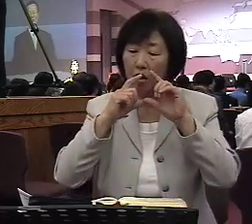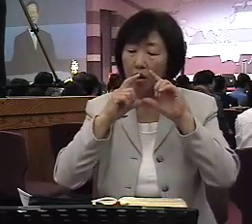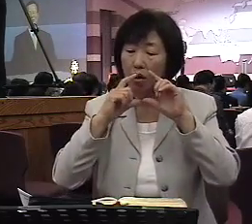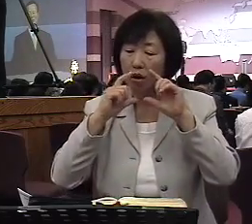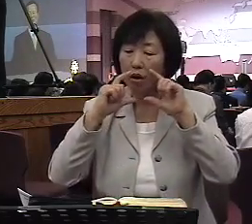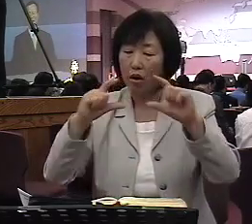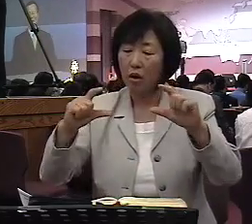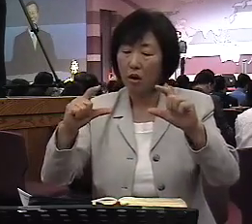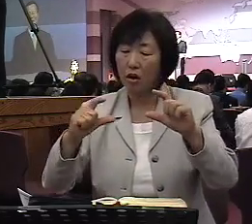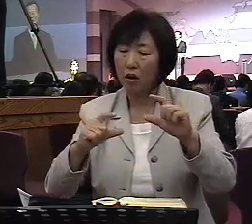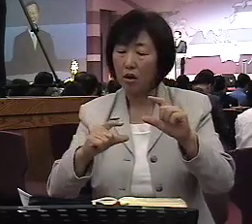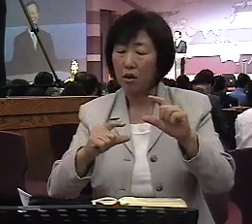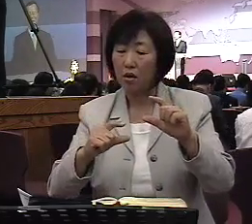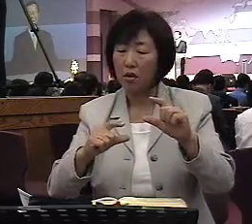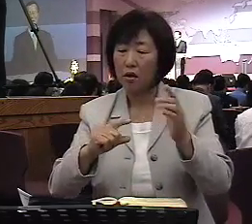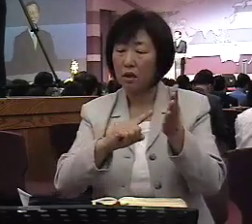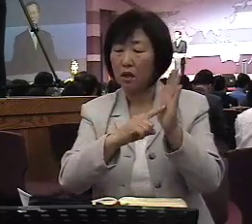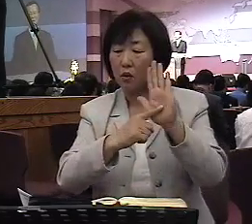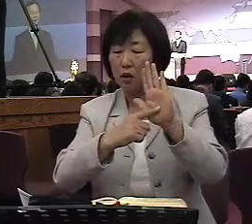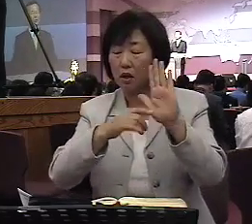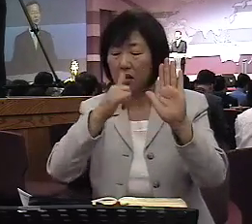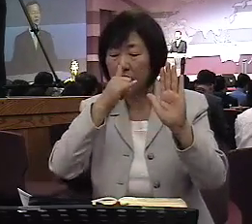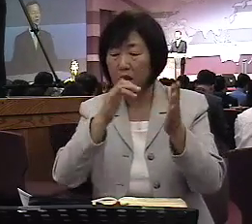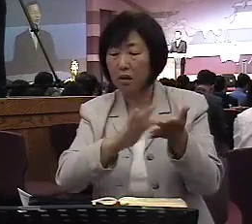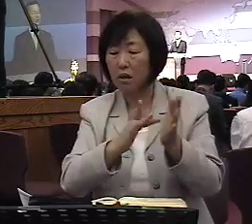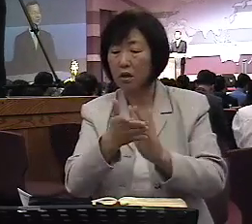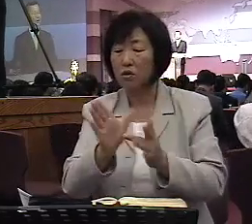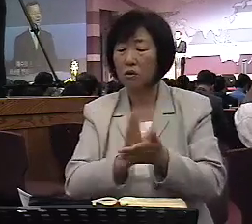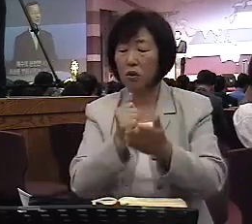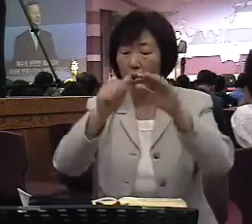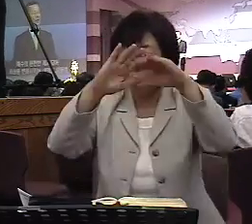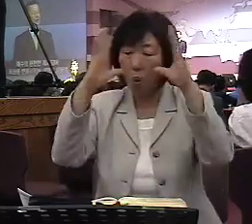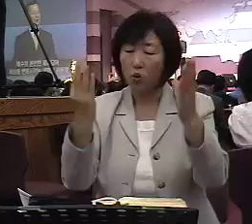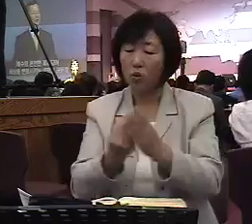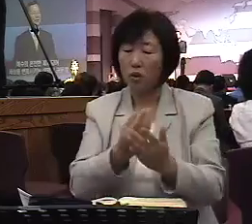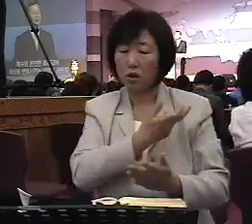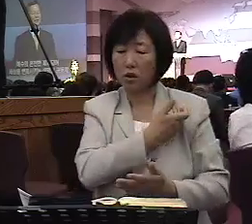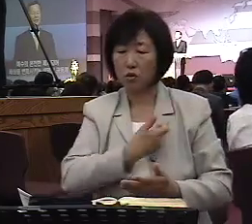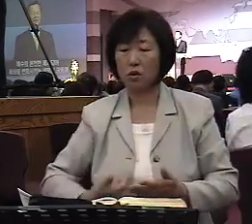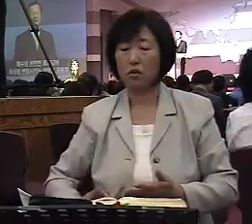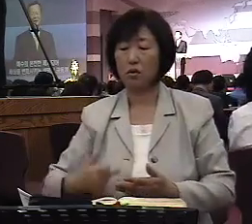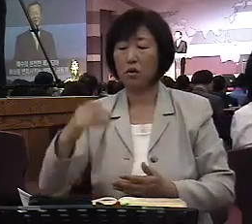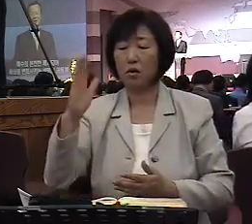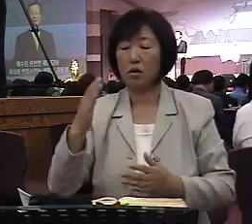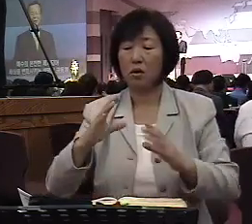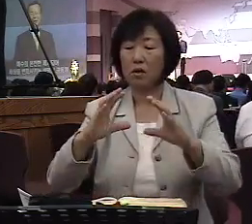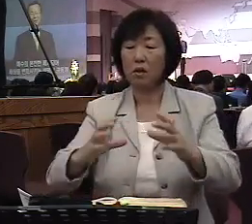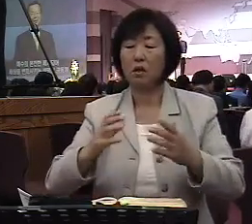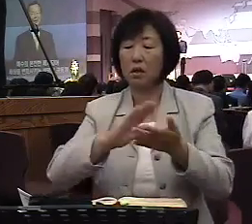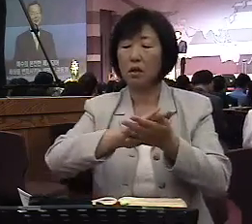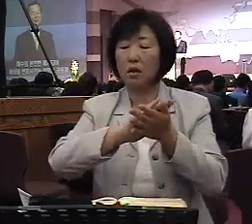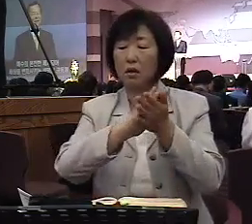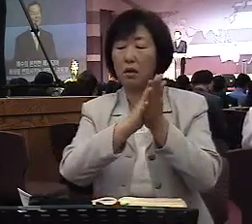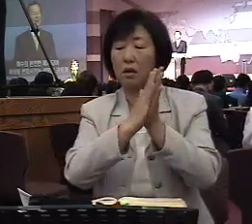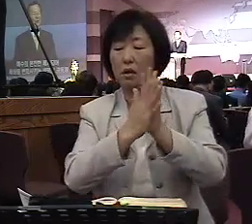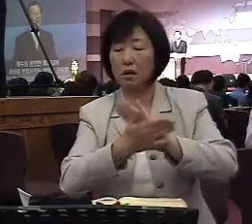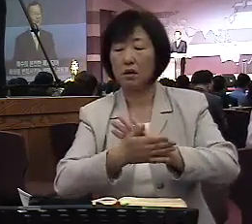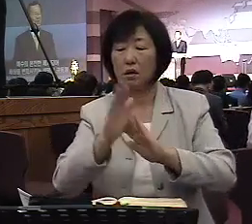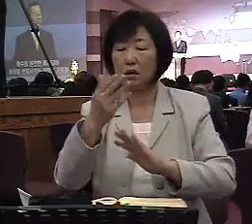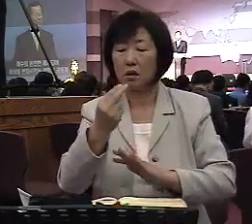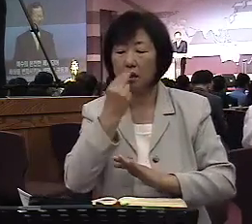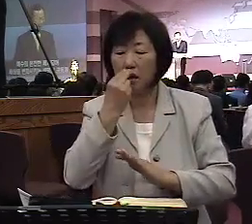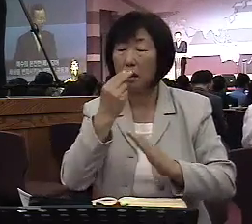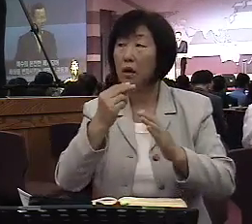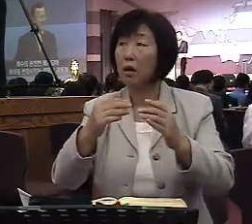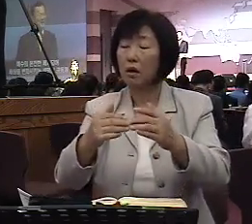사역 선언이 거기 나와 있습니다. 그것은 예수의 온전한 제자 되어 세상을 변화시키는 생명의